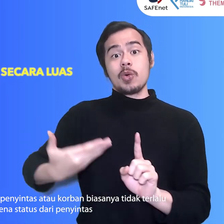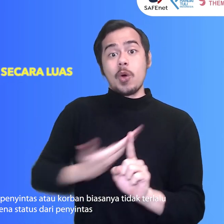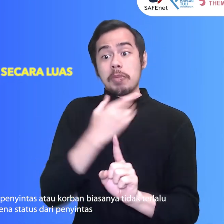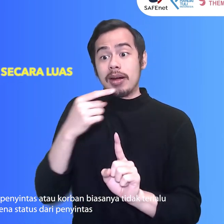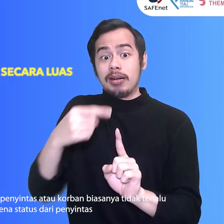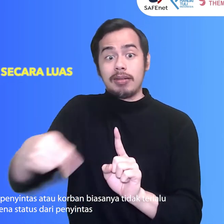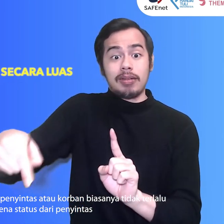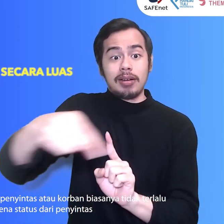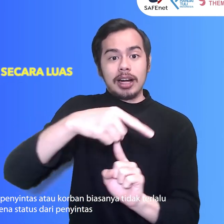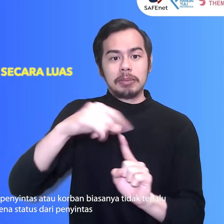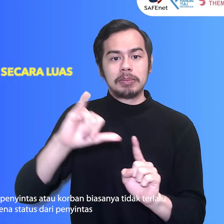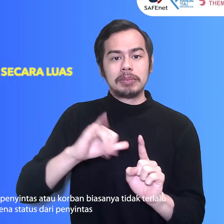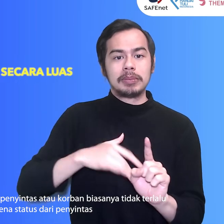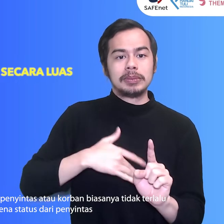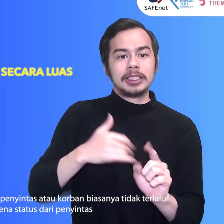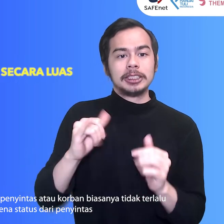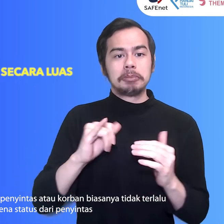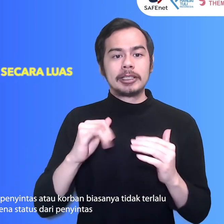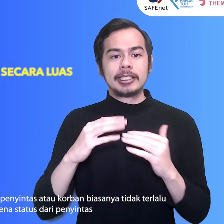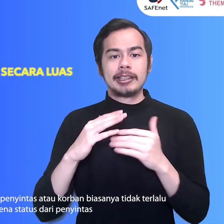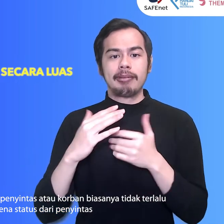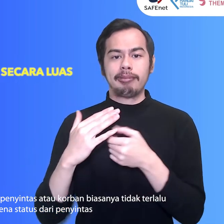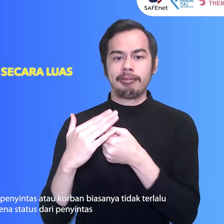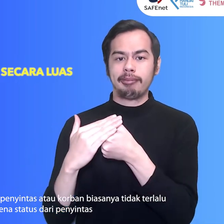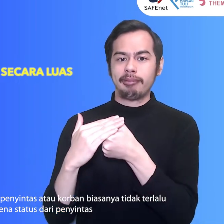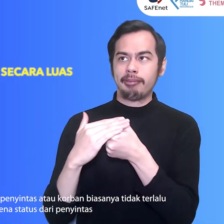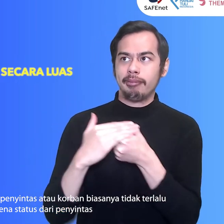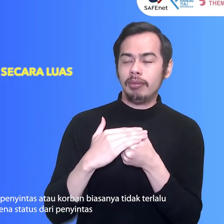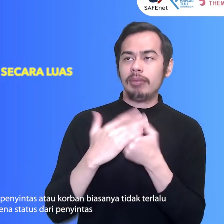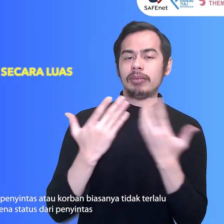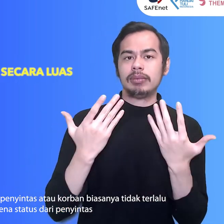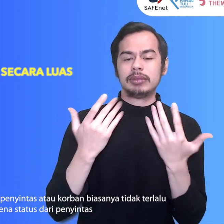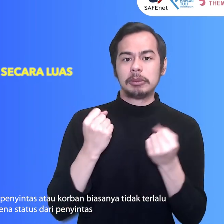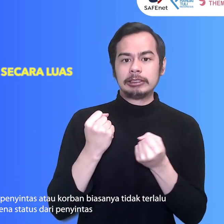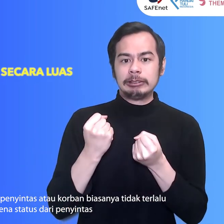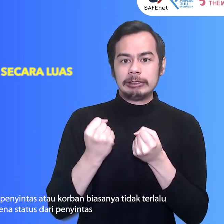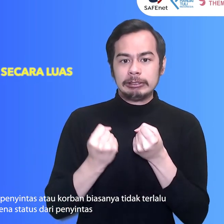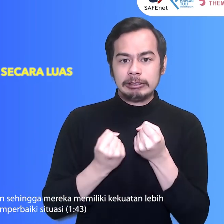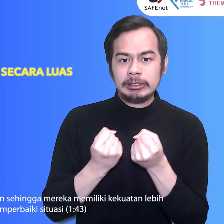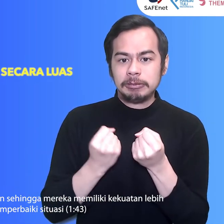sehingga mereka memiliki kekuatan lebih baik untuk memperbaiki situasi